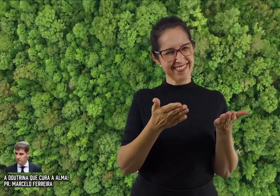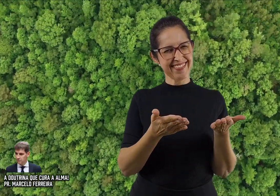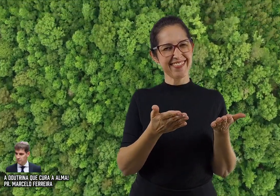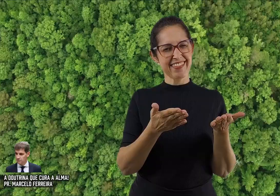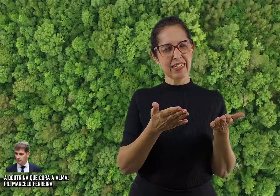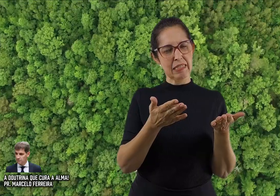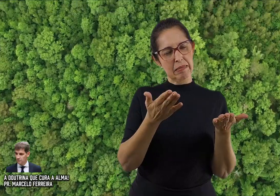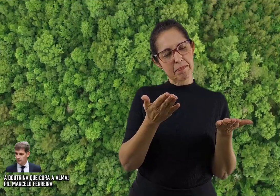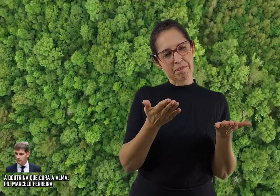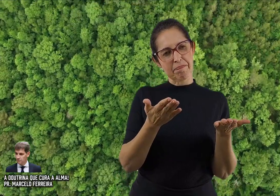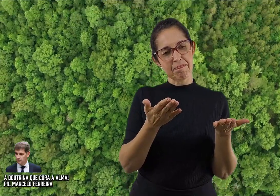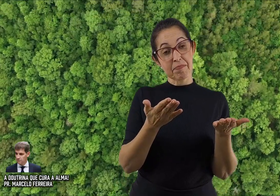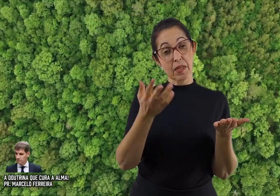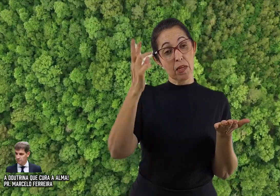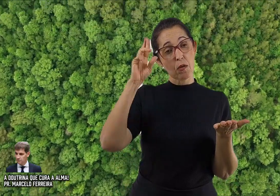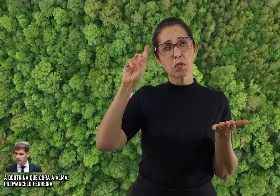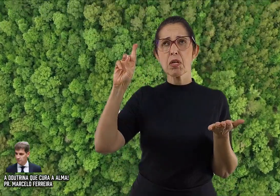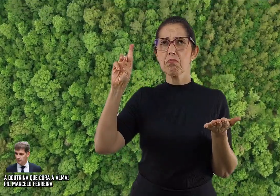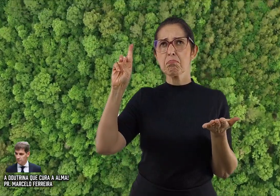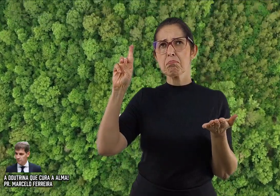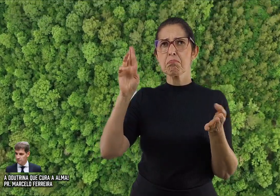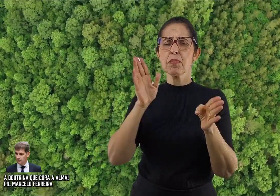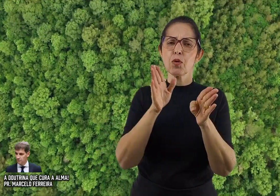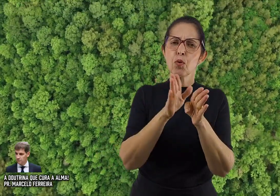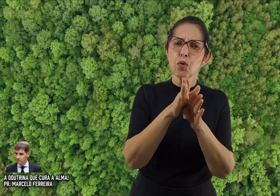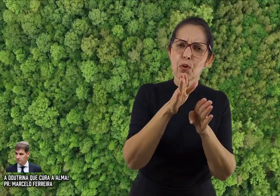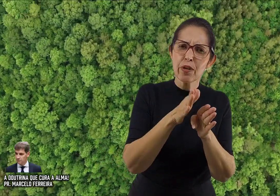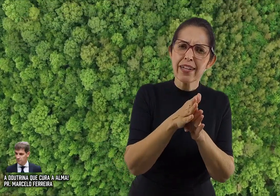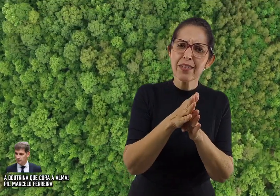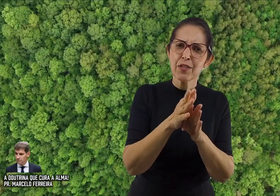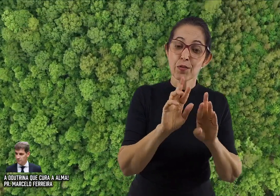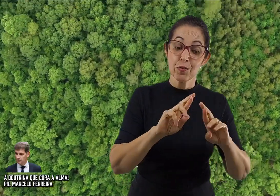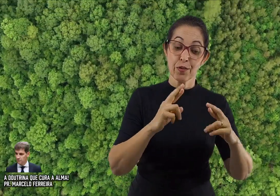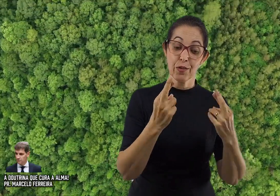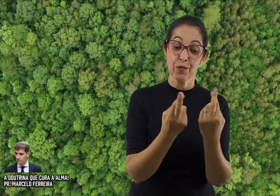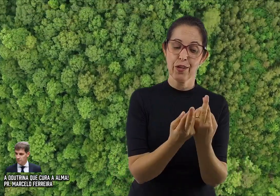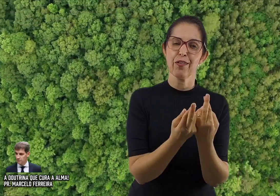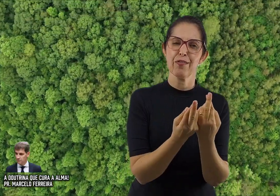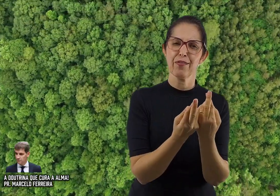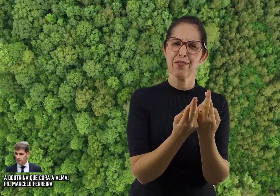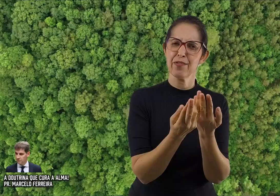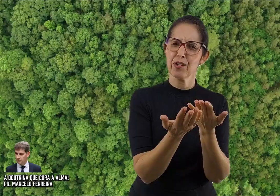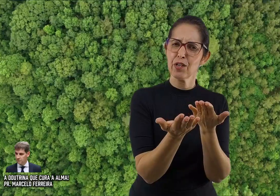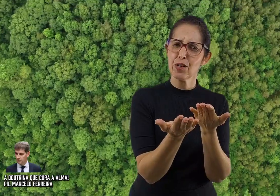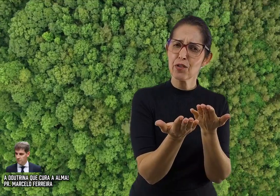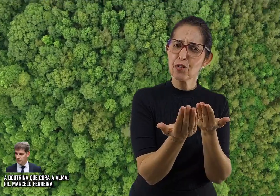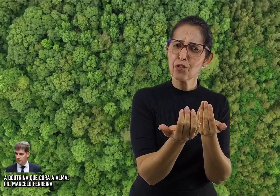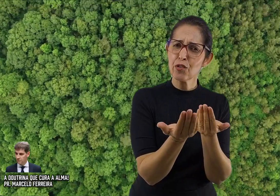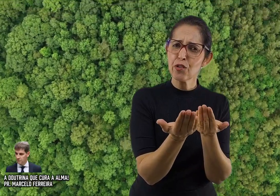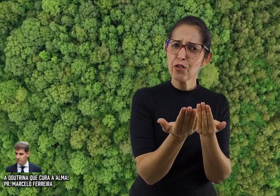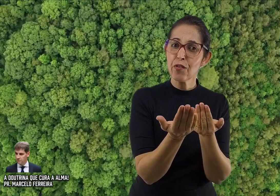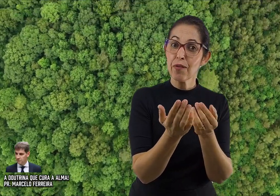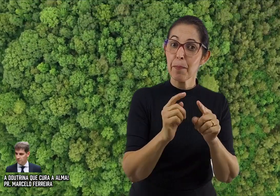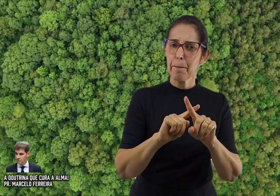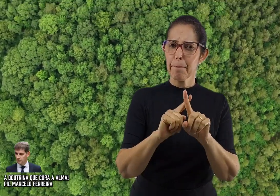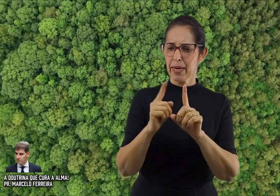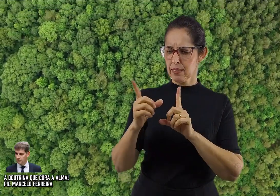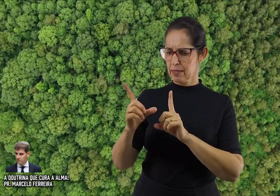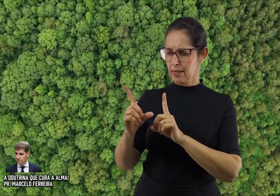se orientou uma reunião de jovens. Orientação. Doutrina não. Doutrina é aquilo que você não